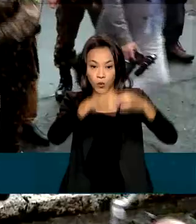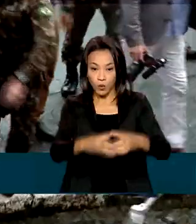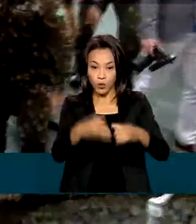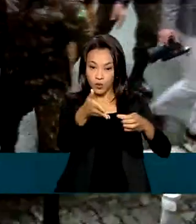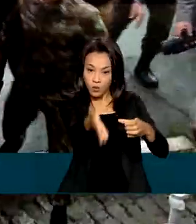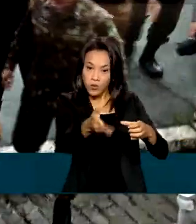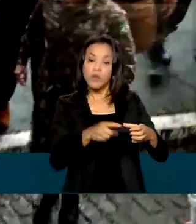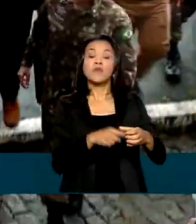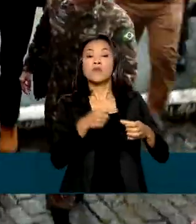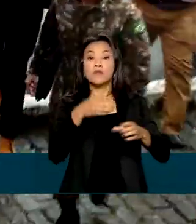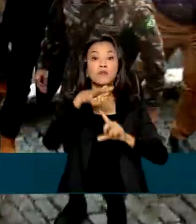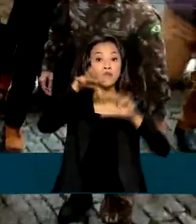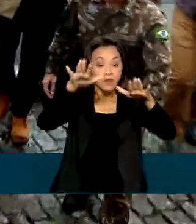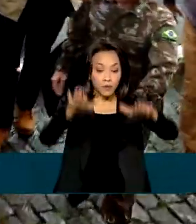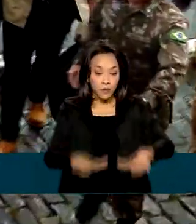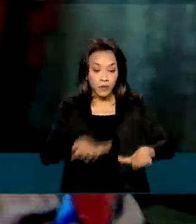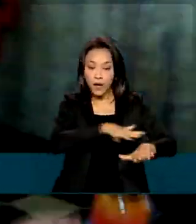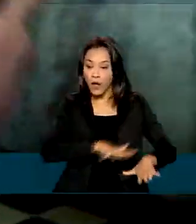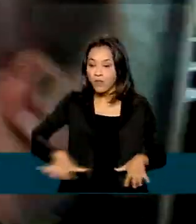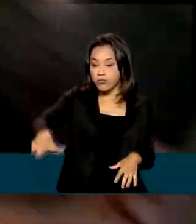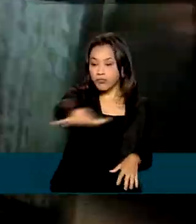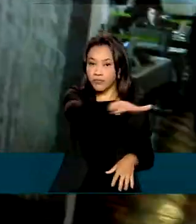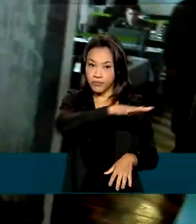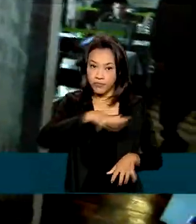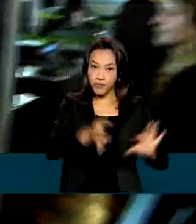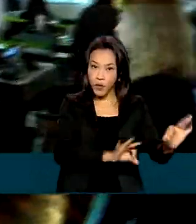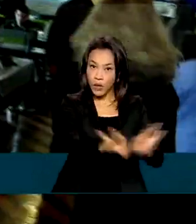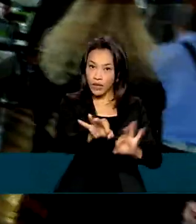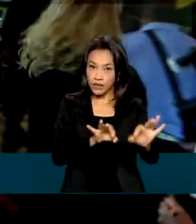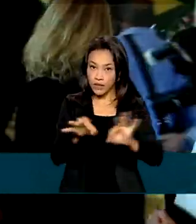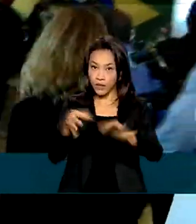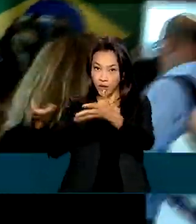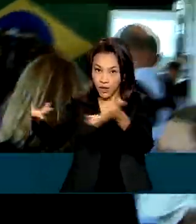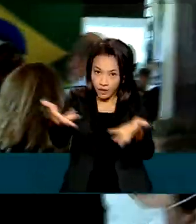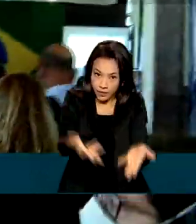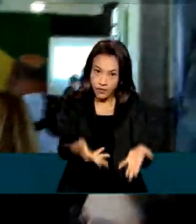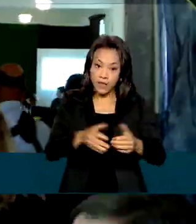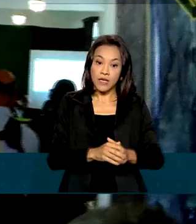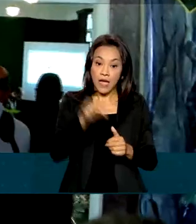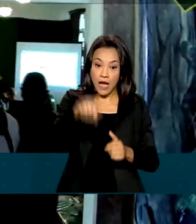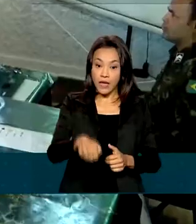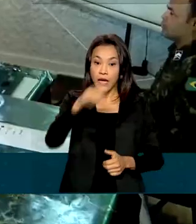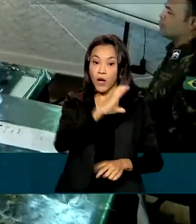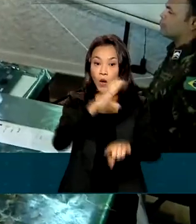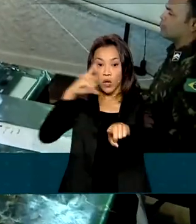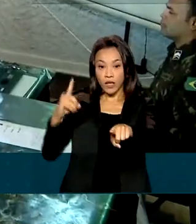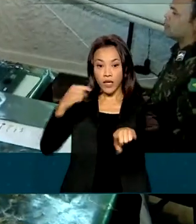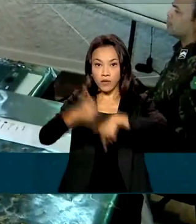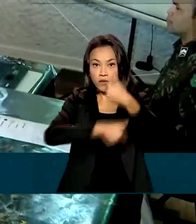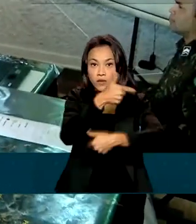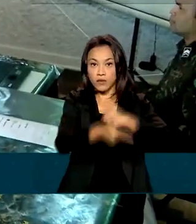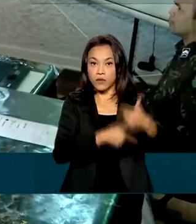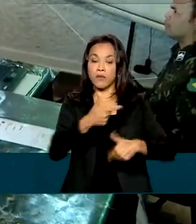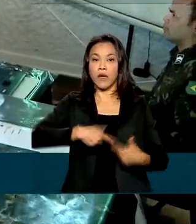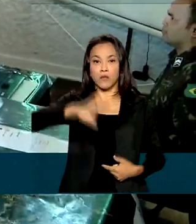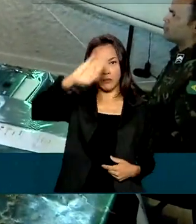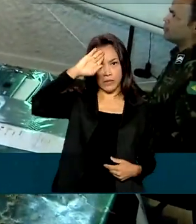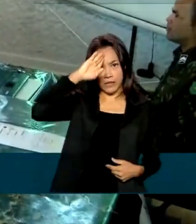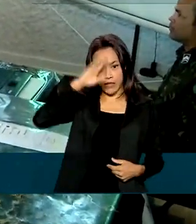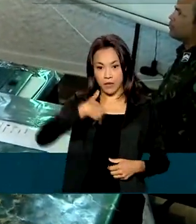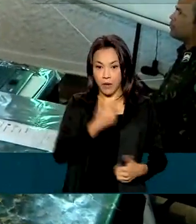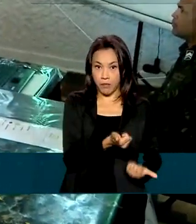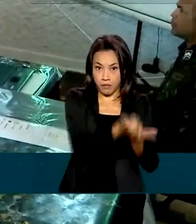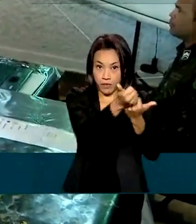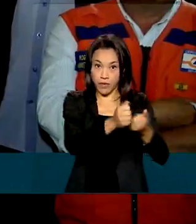de operações das Forças Armadas, montado na região. Aqui são coordenadas as ações militares de apoio à tragédia,